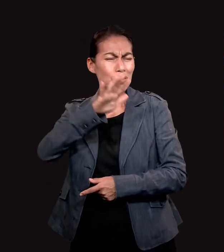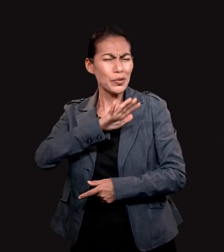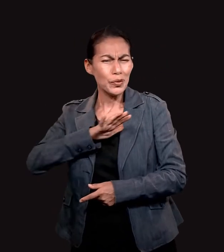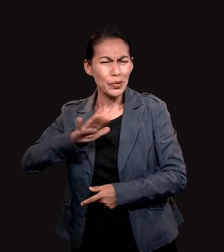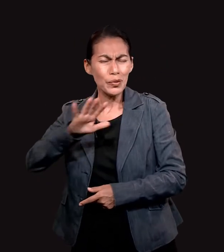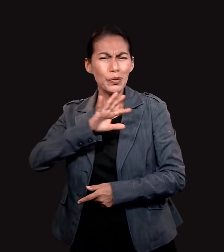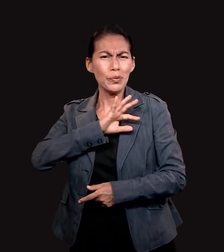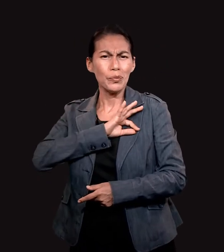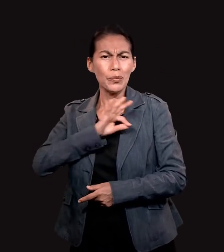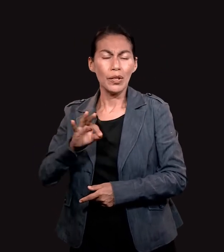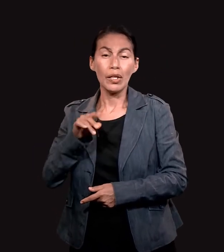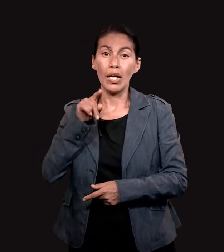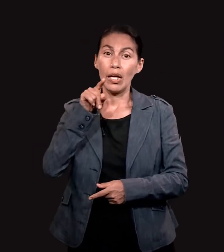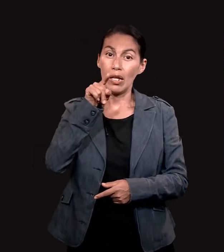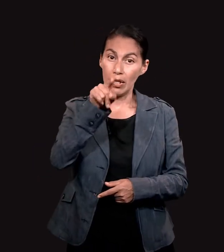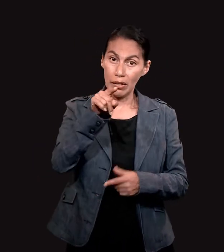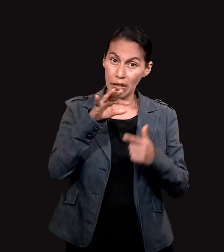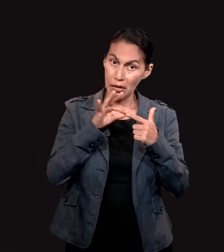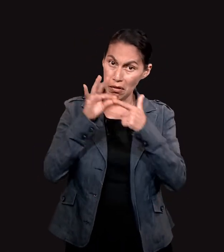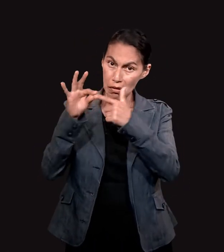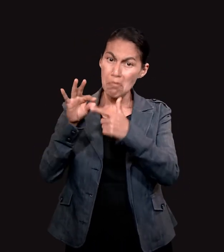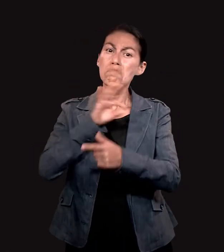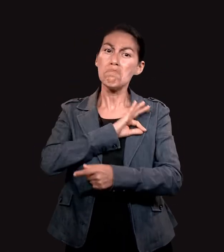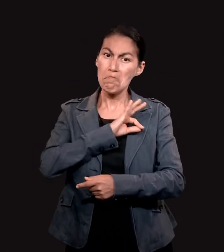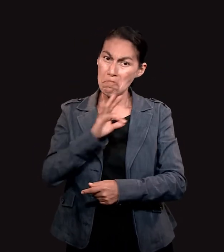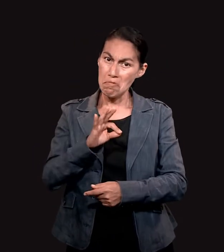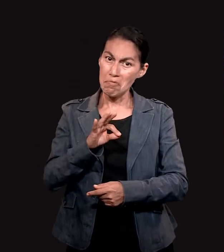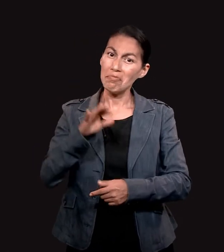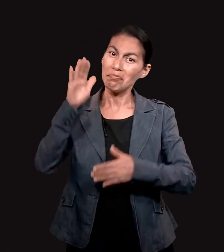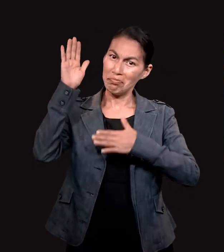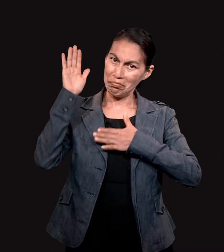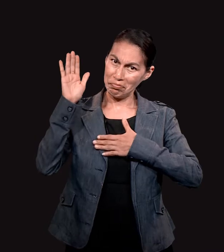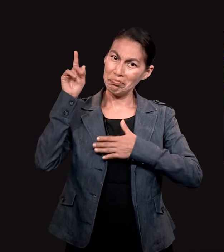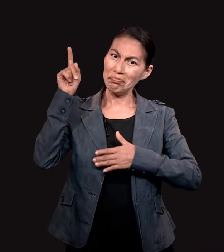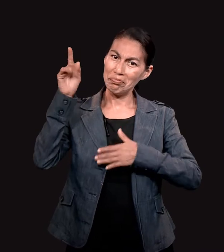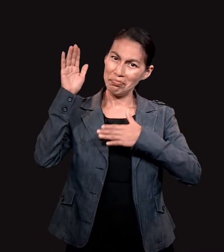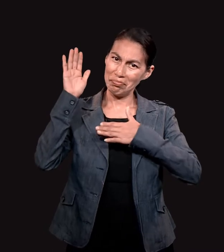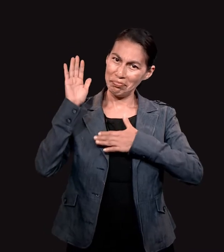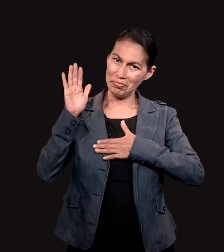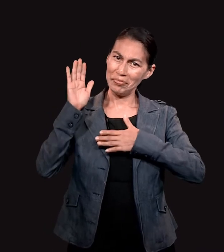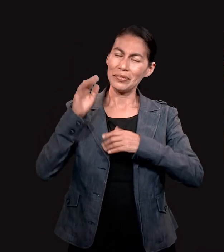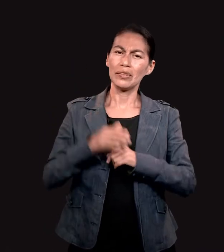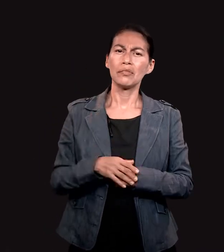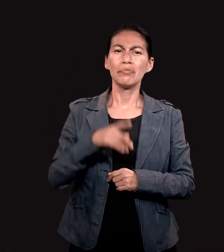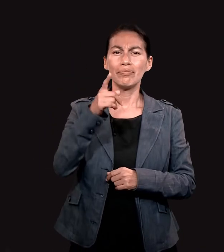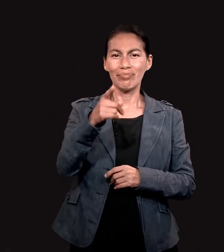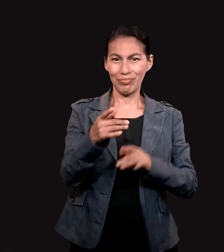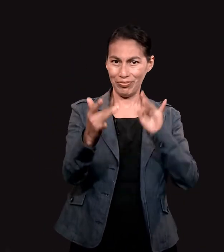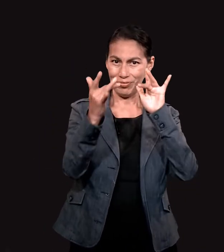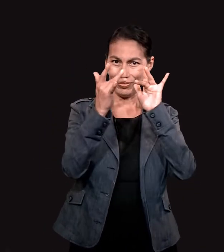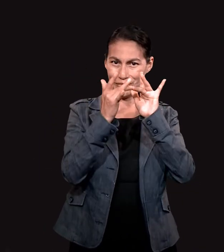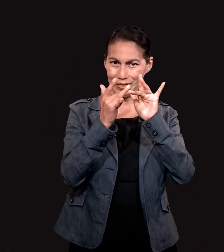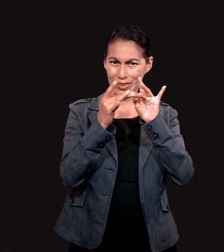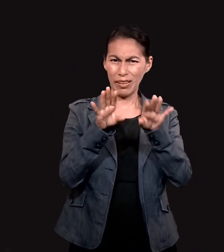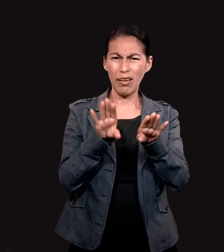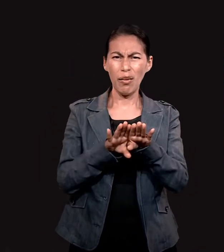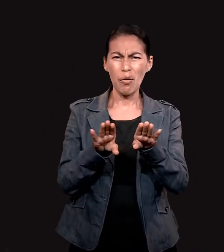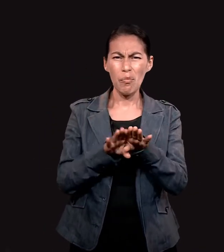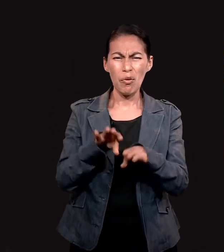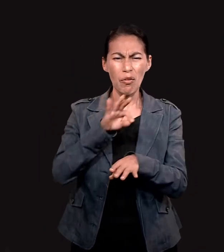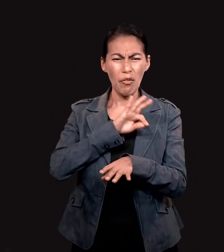se compromete a guiar tu vida también. Quédate con nosotros para que veas cómo ejercer